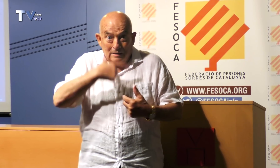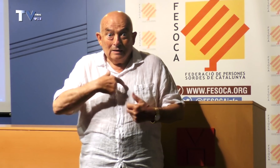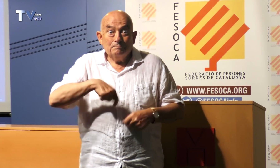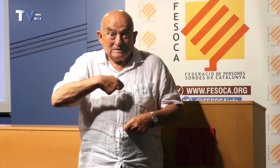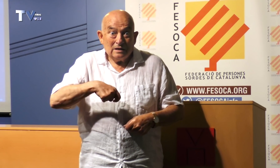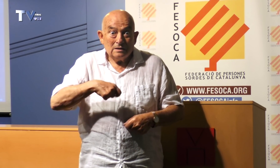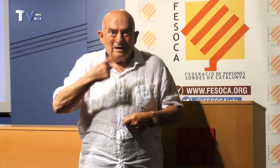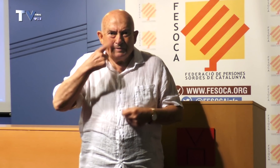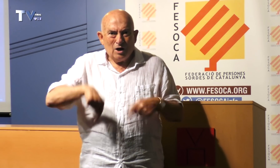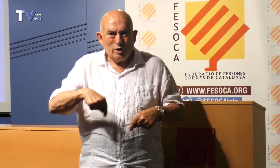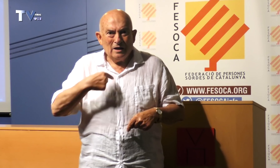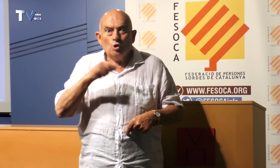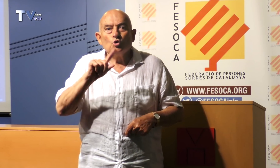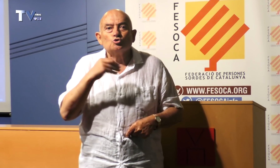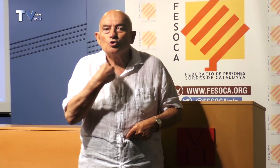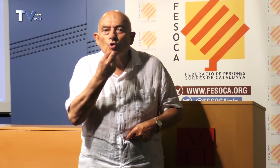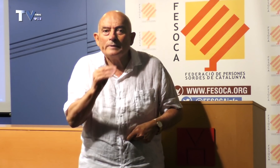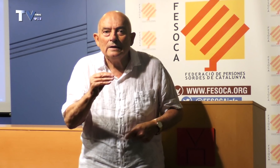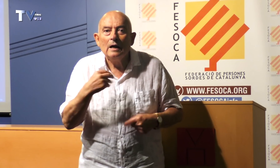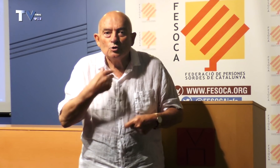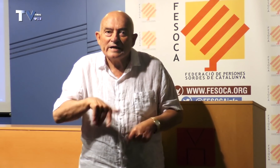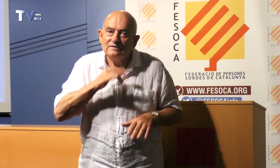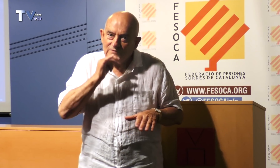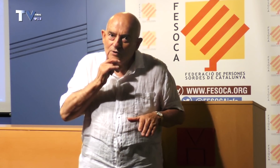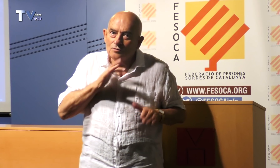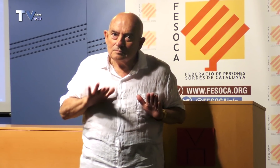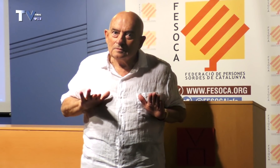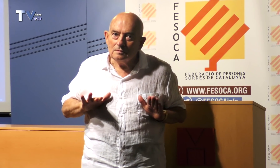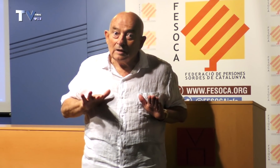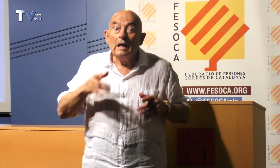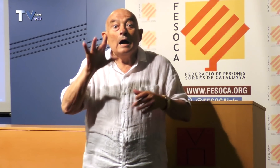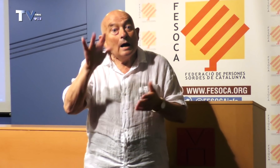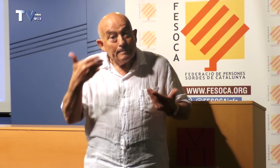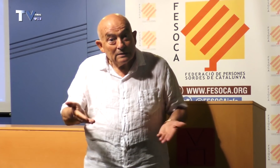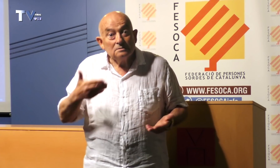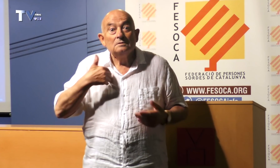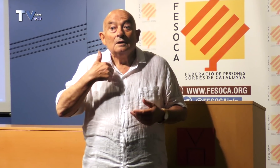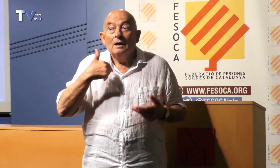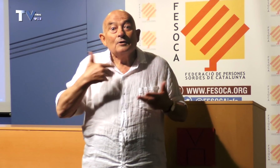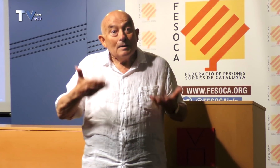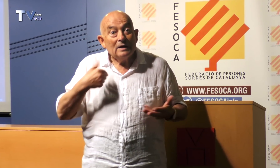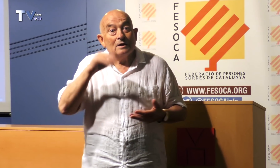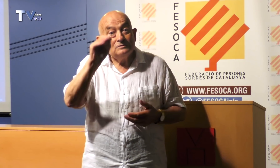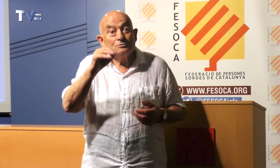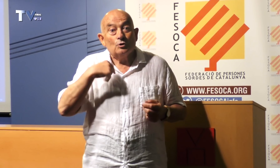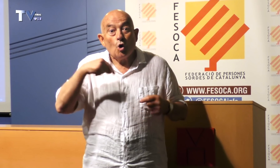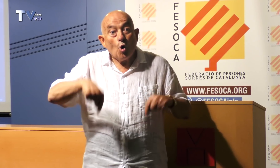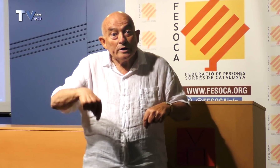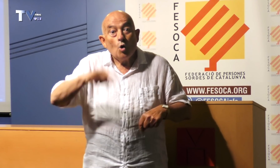ja ens coneixem. Bueno, jo vaig ser president de FESOCA, ara no, perquè ara ja no sóc jove, ara sóc molt vell. Que de fet,